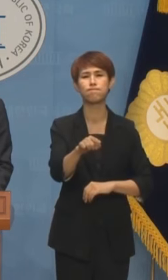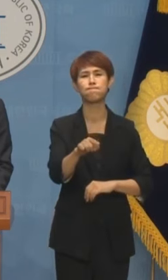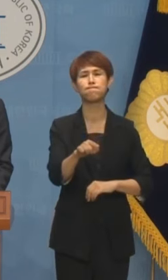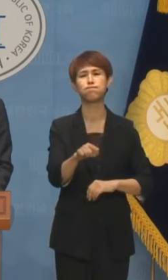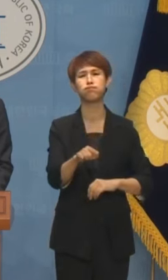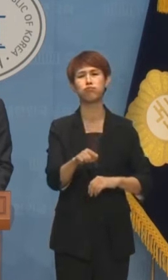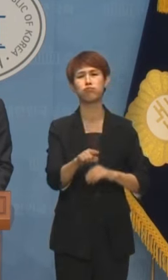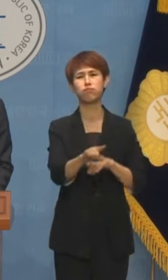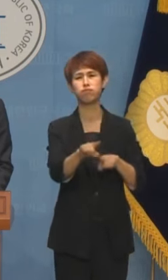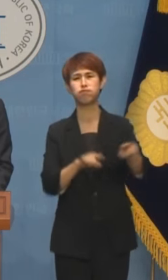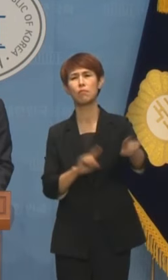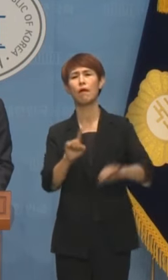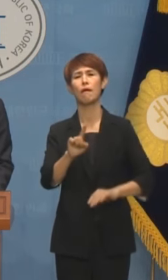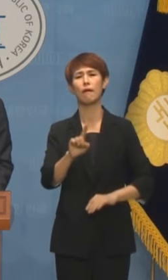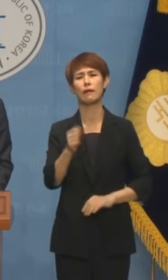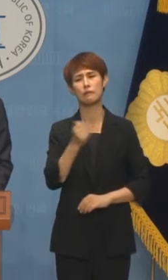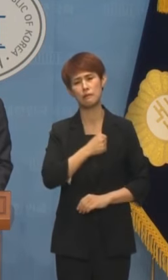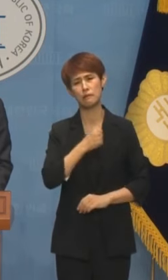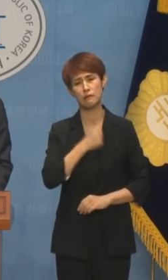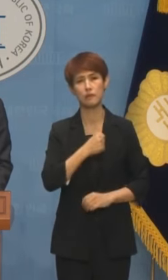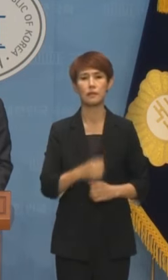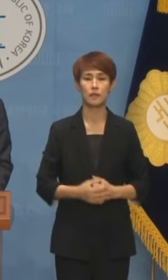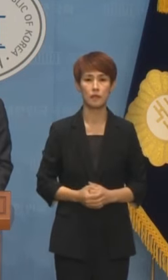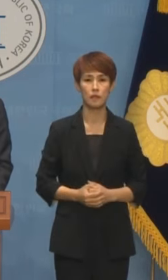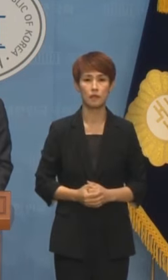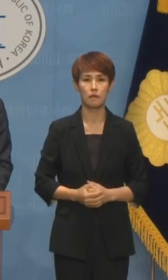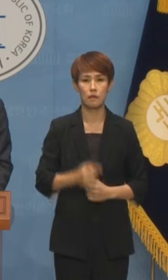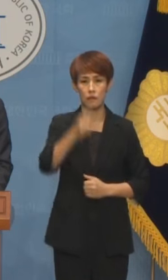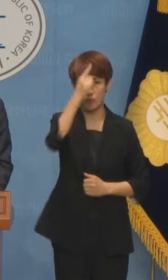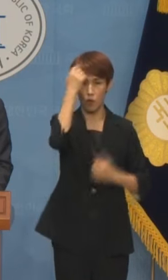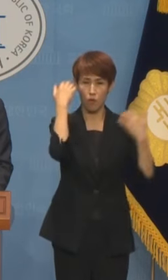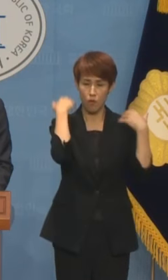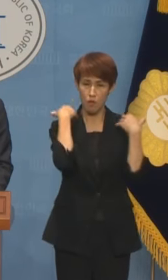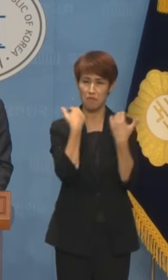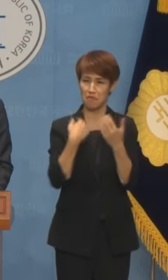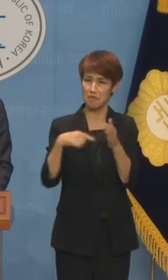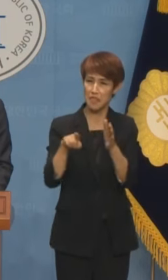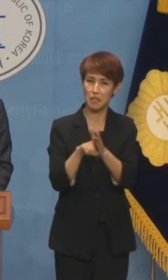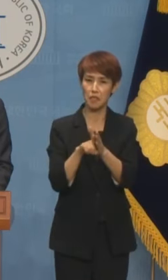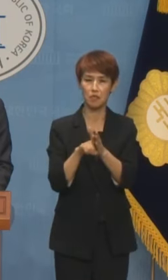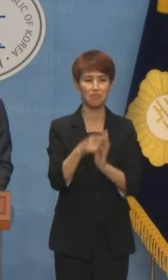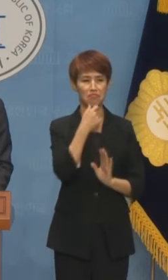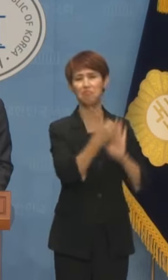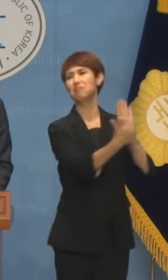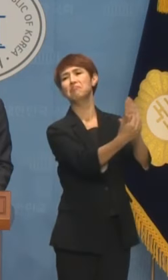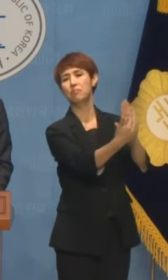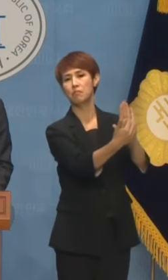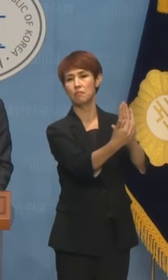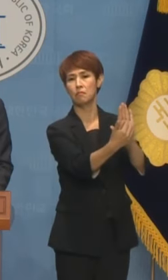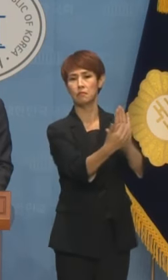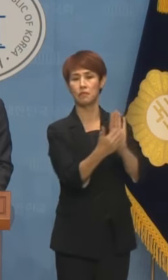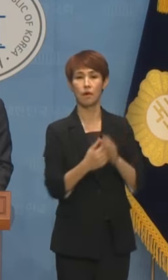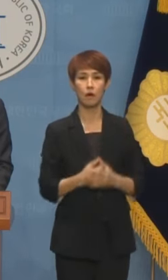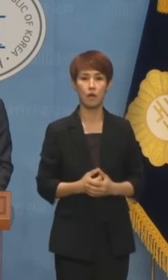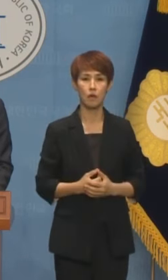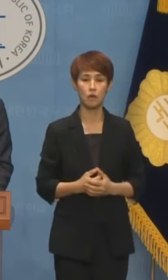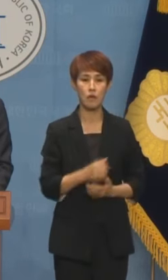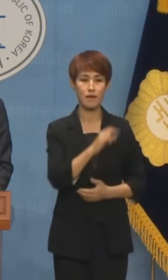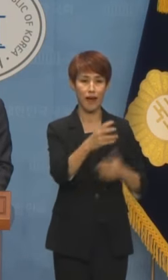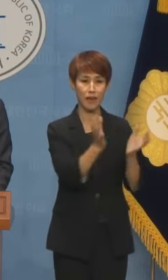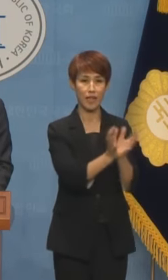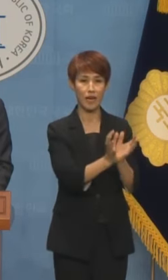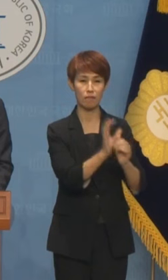자조만 횡행했습니다. 정권의 안위를 위한 마구잡이 거부권 행사, 야당 탄압용 검찰